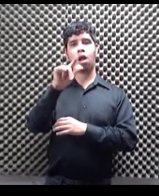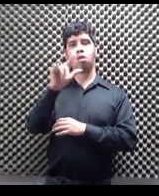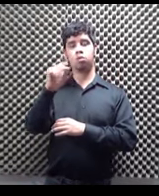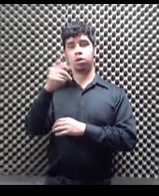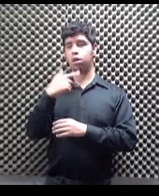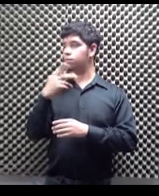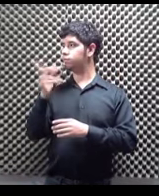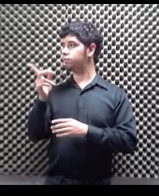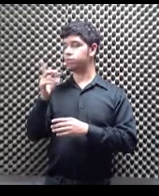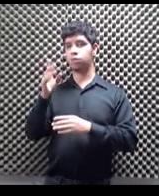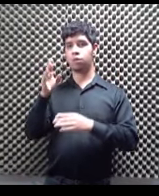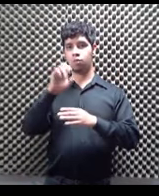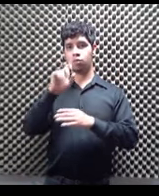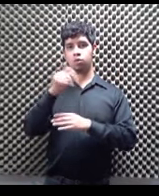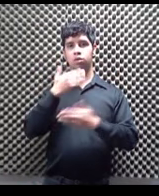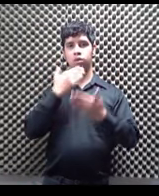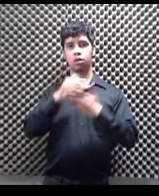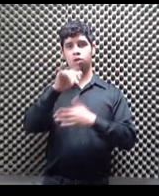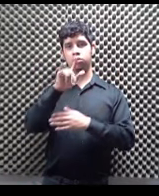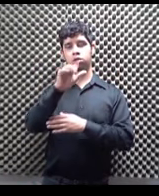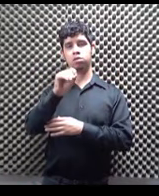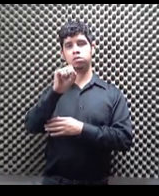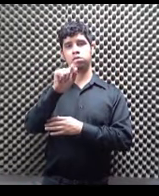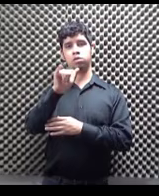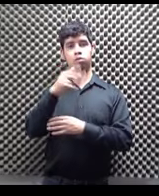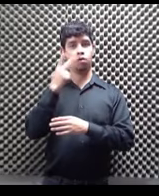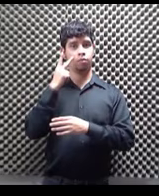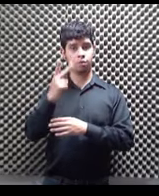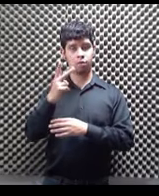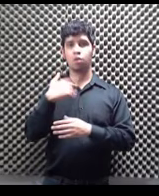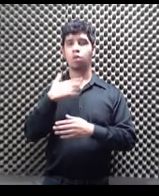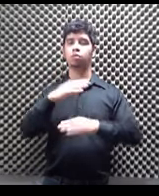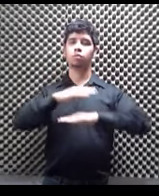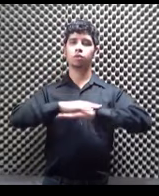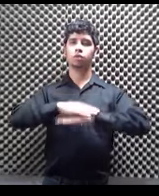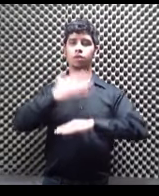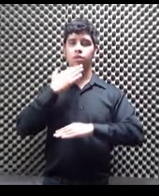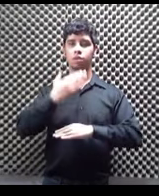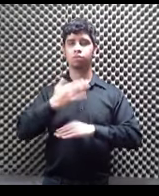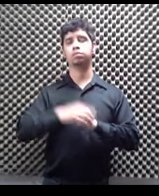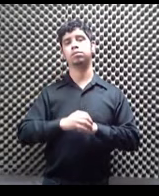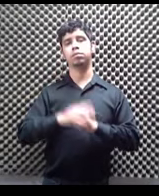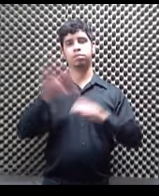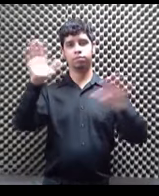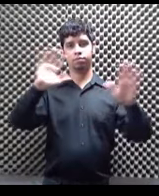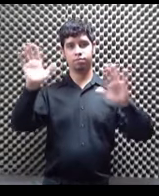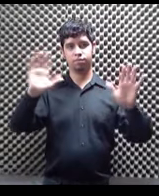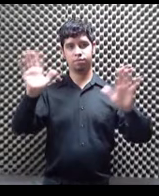gracias, como siempre. Gracias, José Lo Santiago. Y nos vemos. Pórtense bonito. Bye.